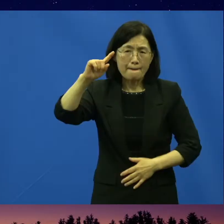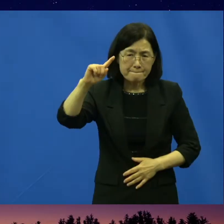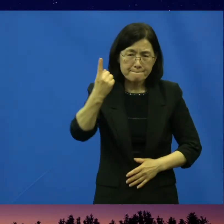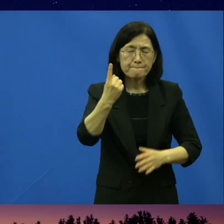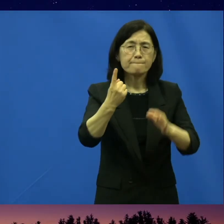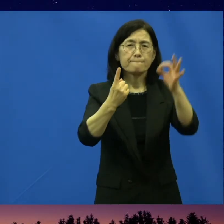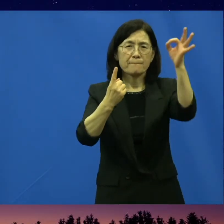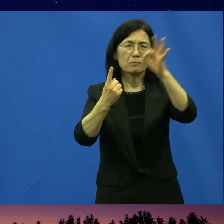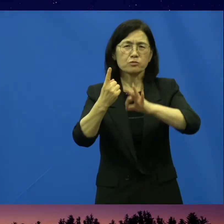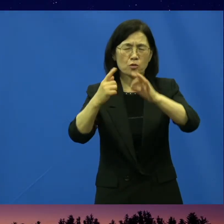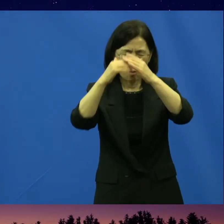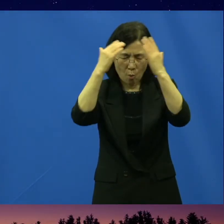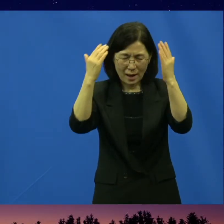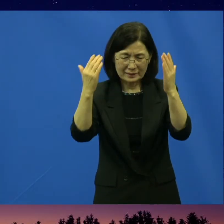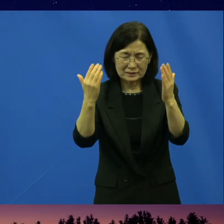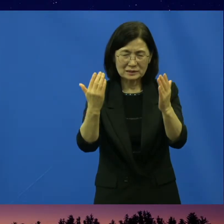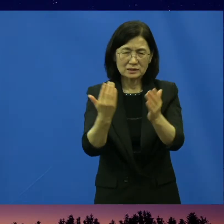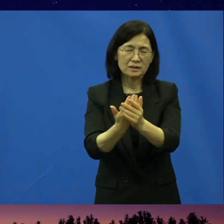완벽한, 완전한